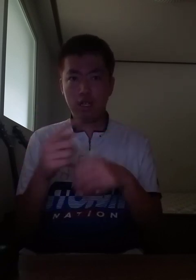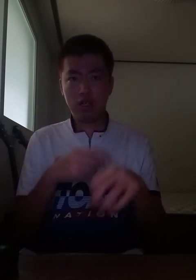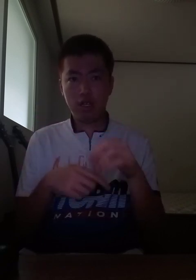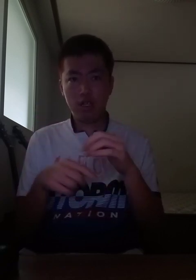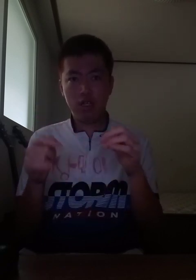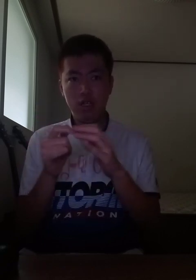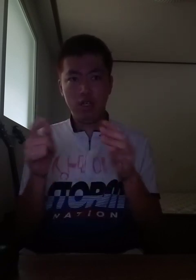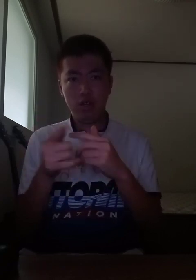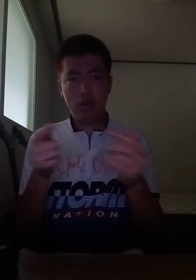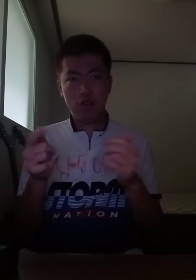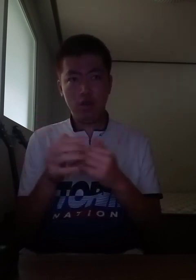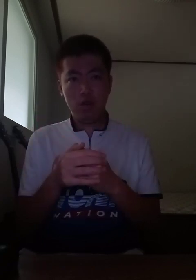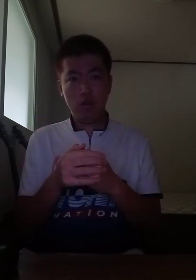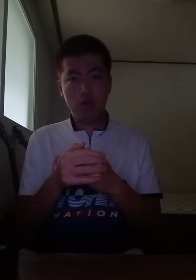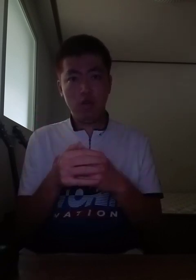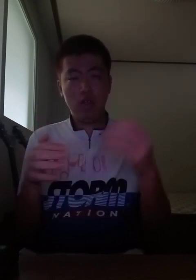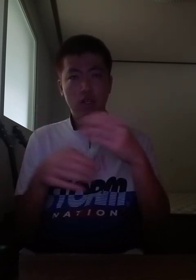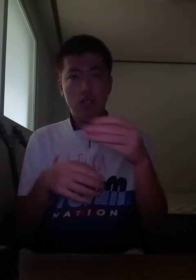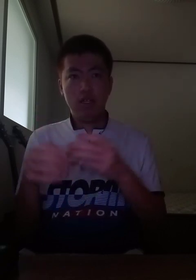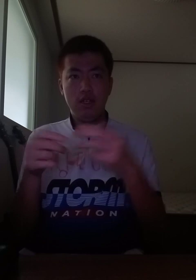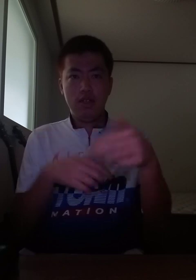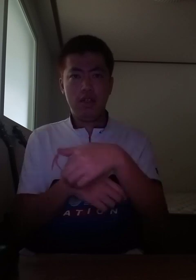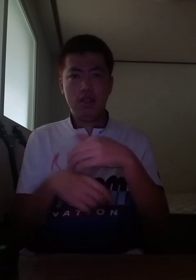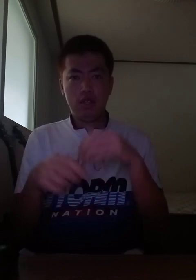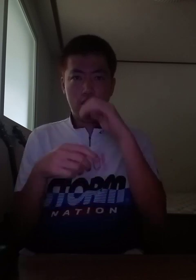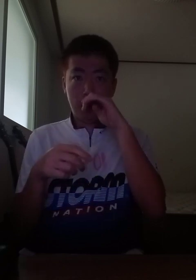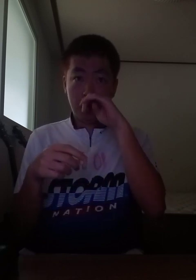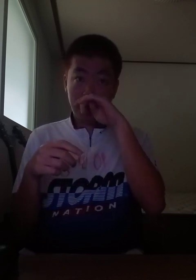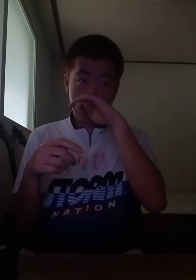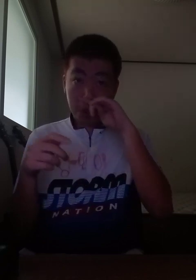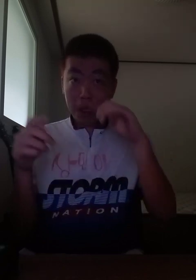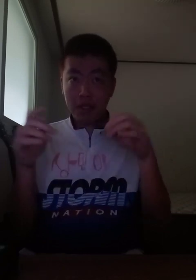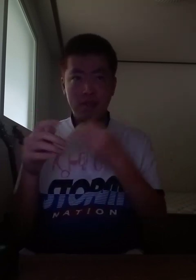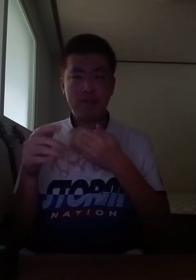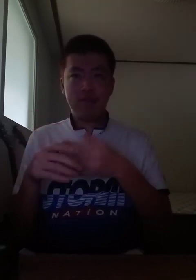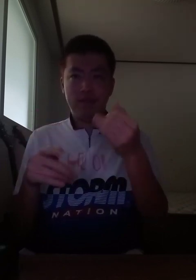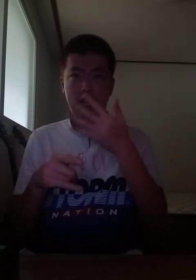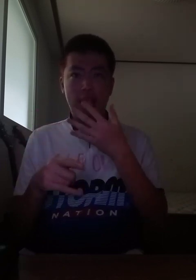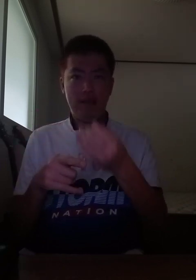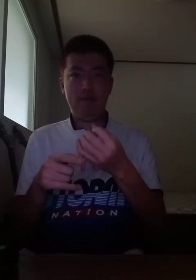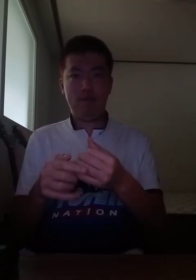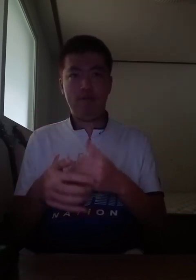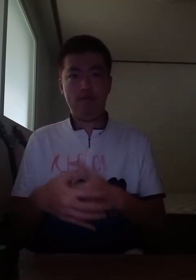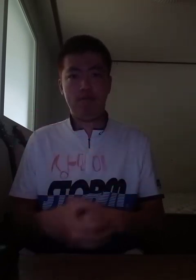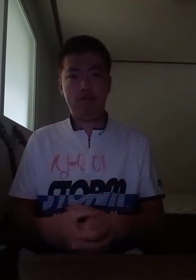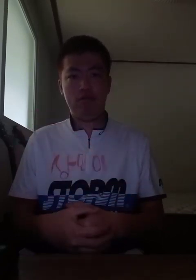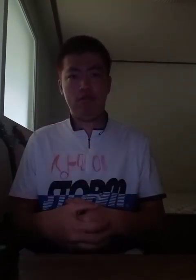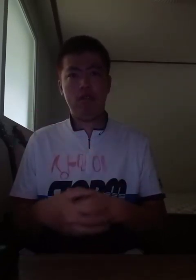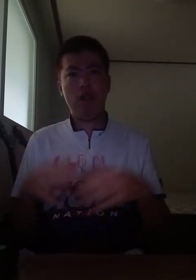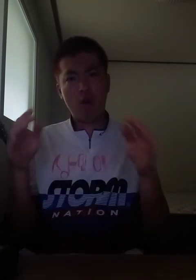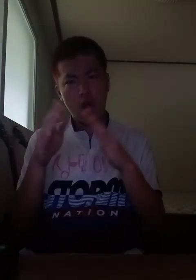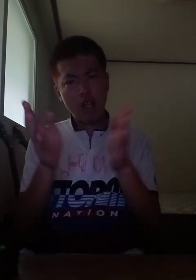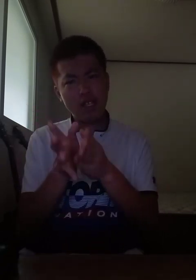환승센터를 조성했고 기차를 이용하는 승객들은 더 편리해질 수 있다고 해명했습니다. 그런데 환승센터를